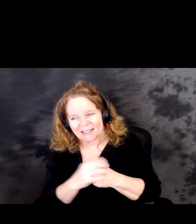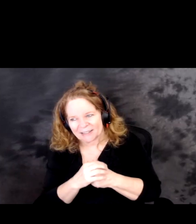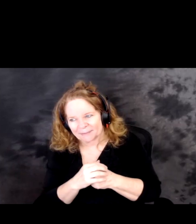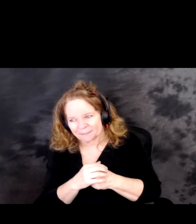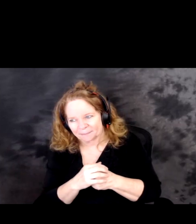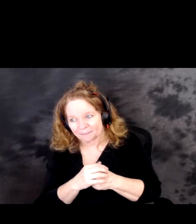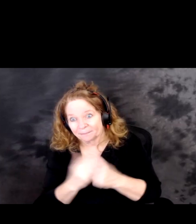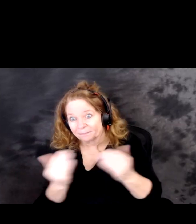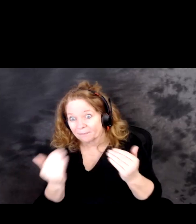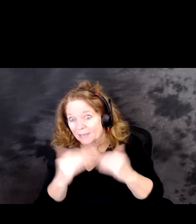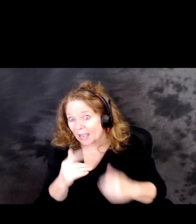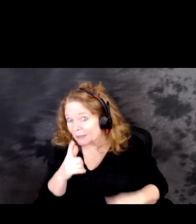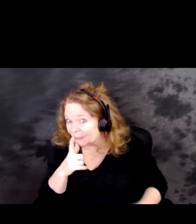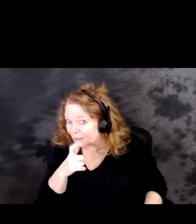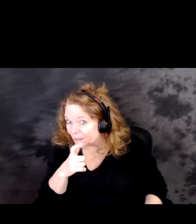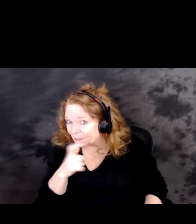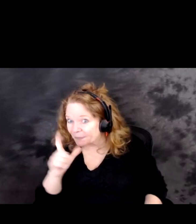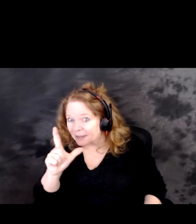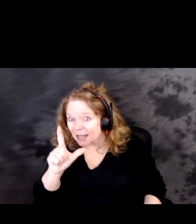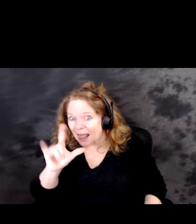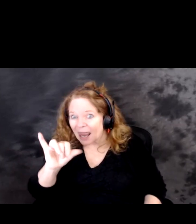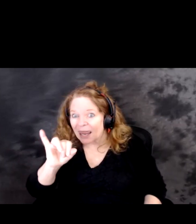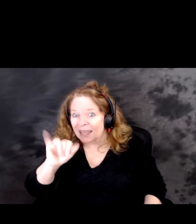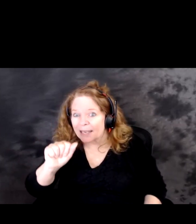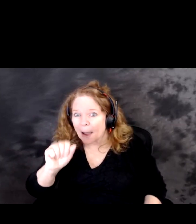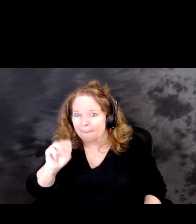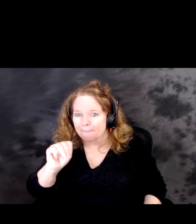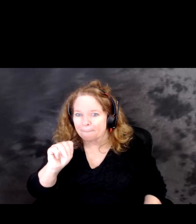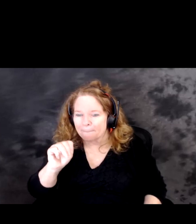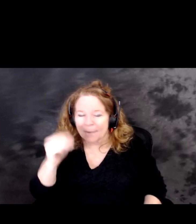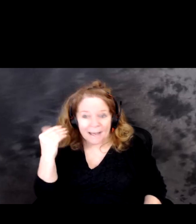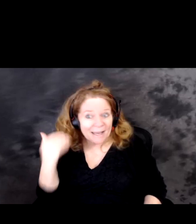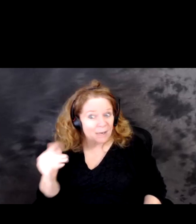estar aquí, Samantha. Luego seguimos.